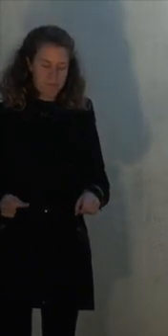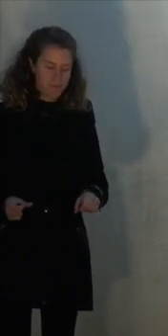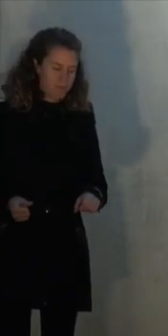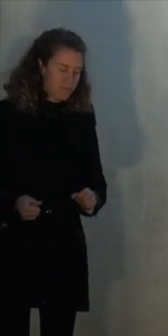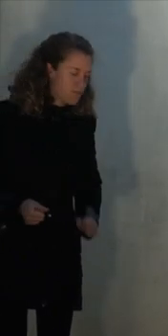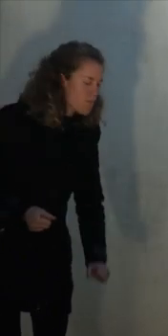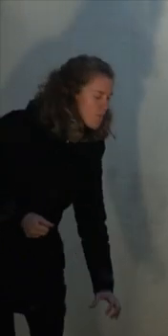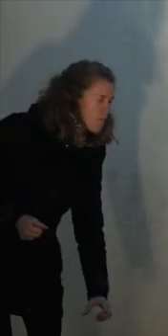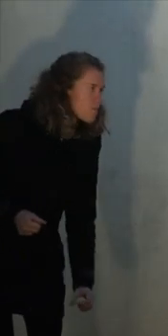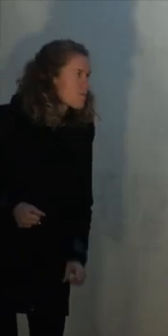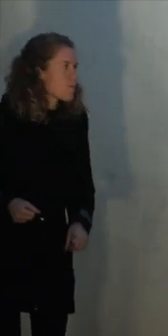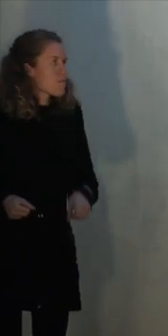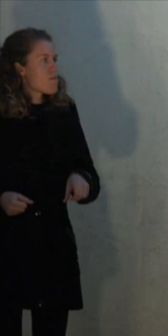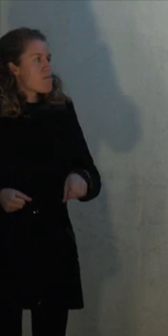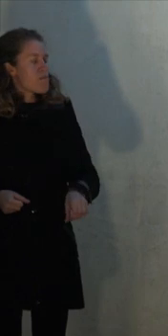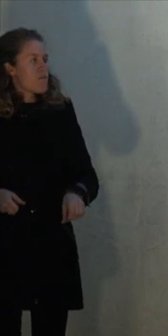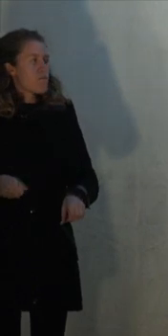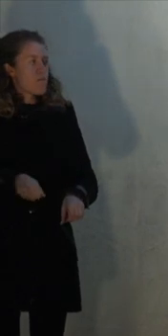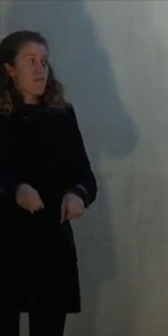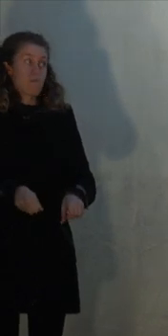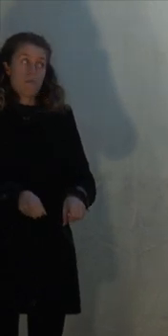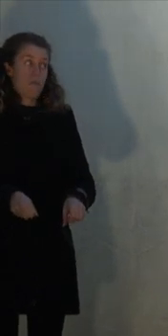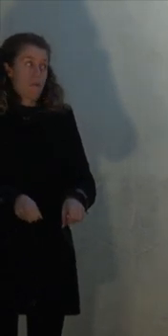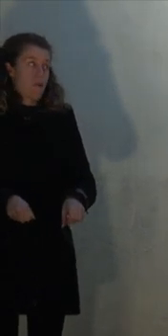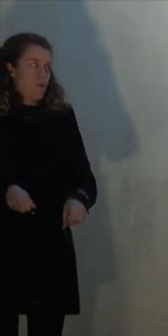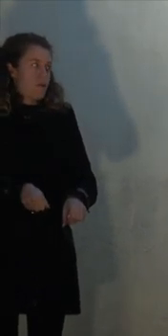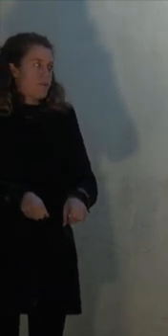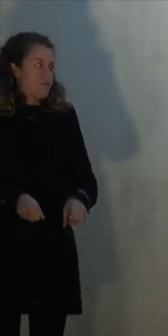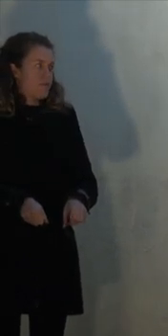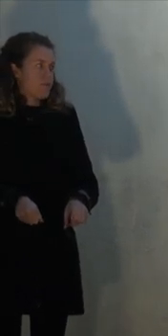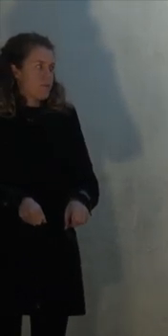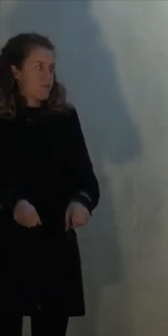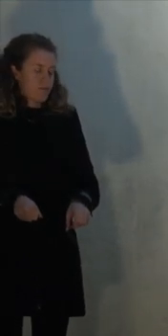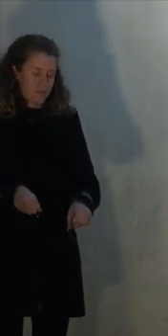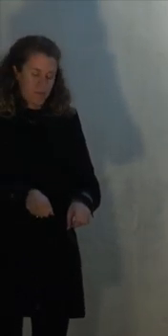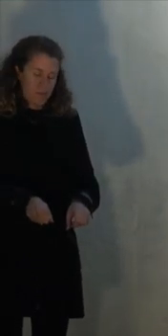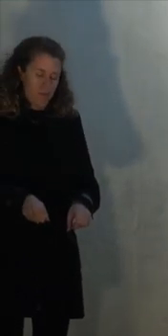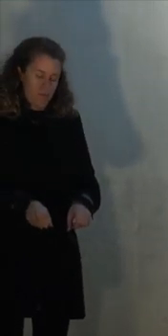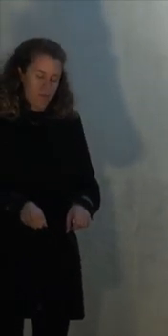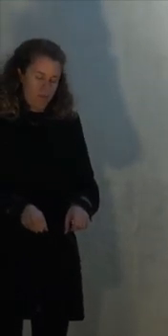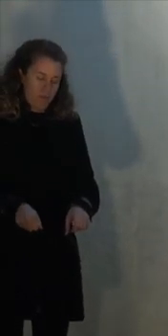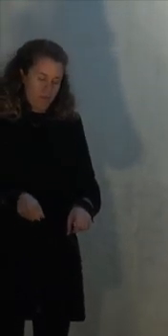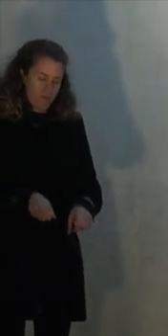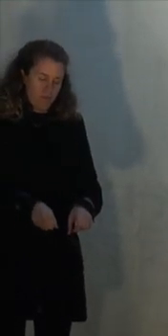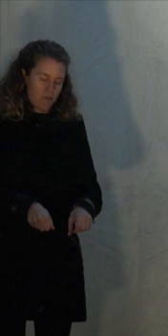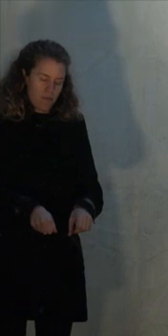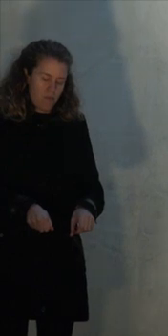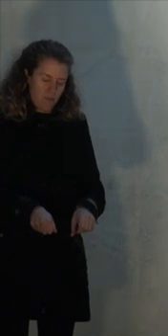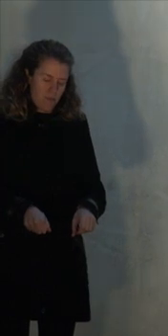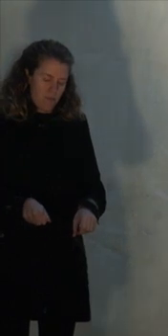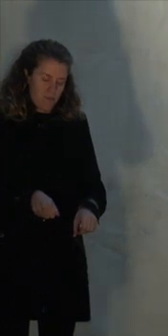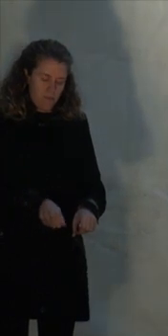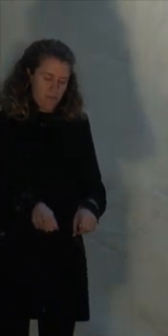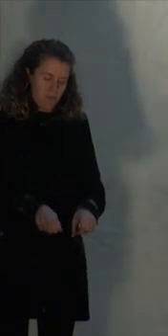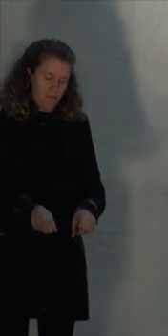Tú, no sé si te acuerdas de Cristina, esa secretaria mía. Sí, me hablaron de